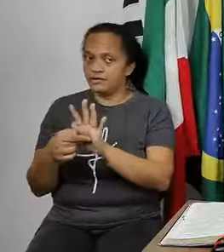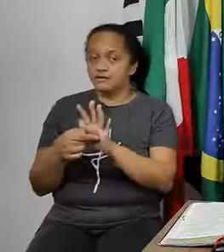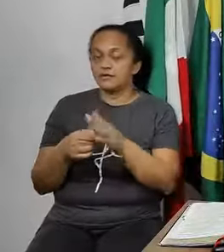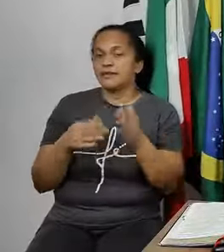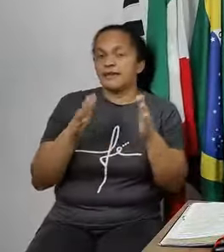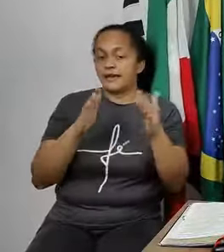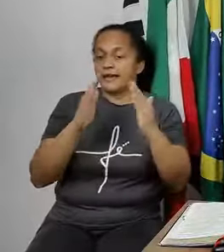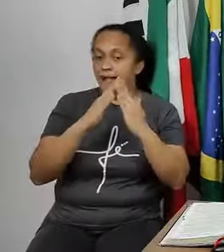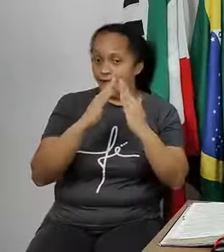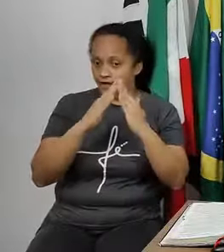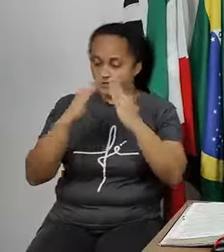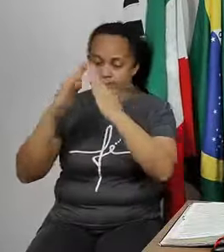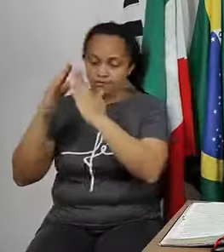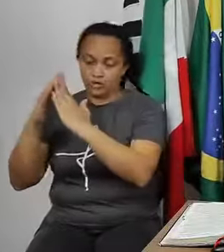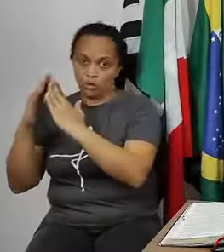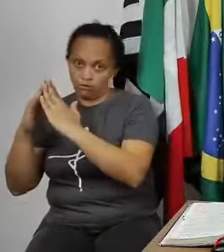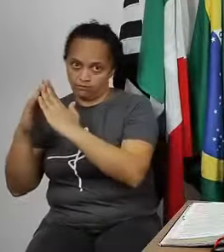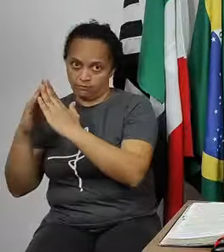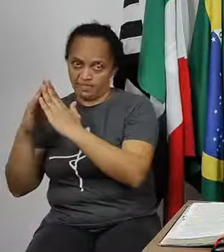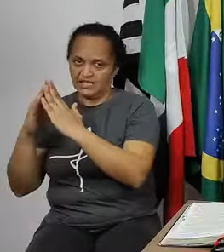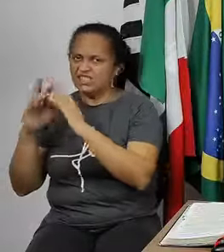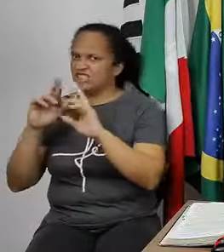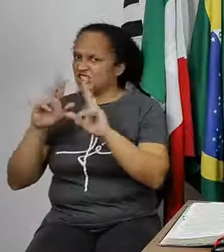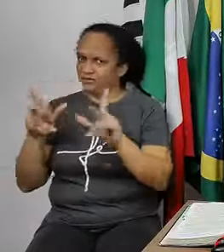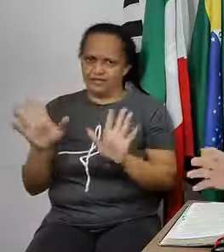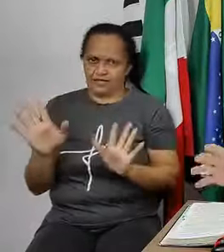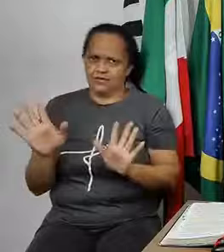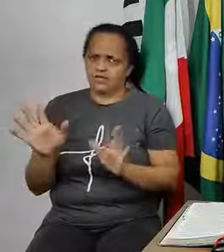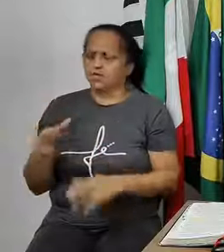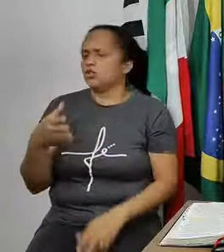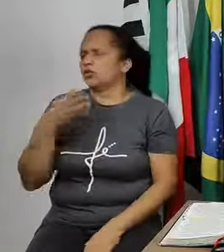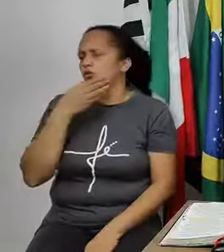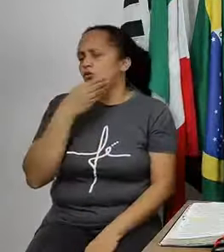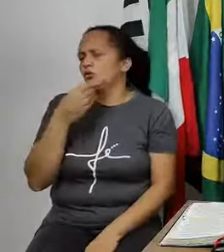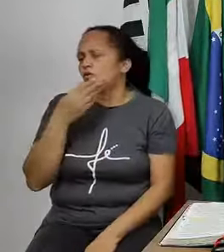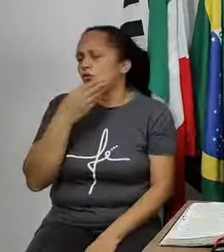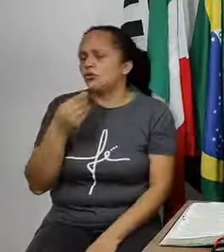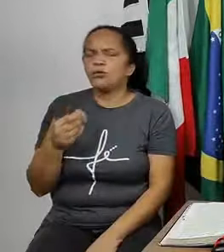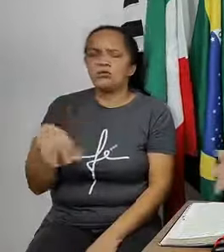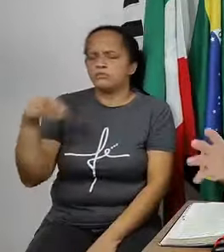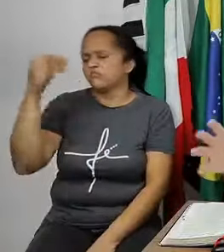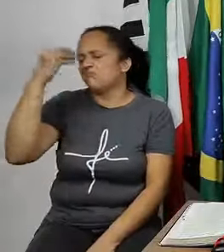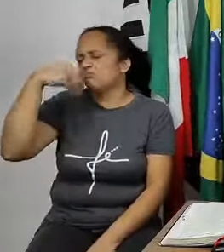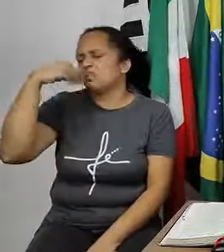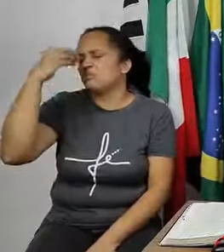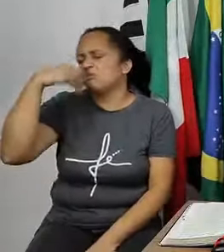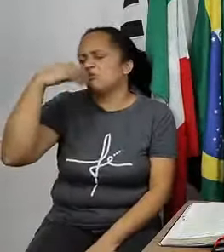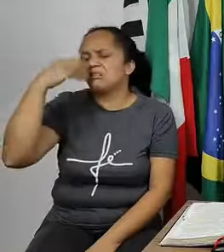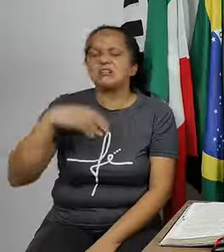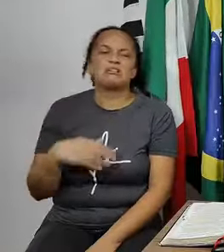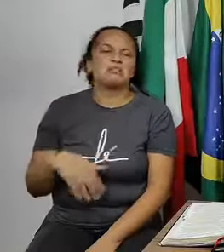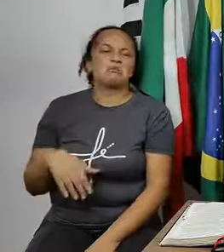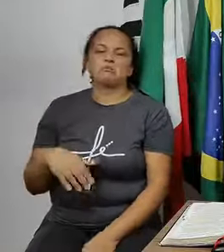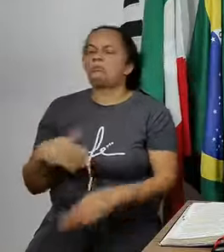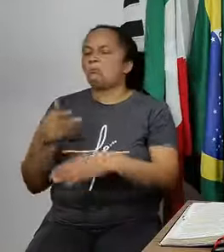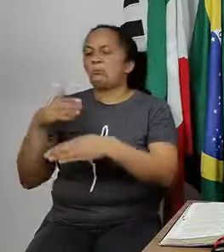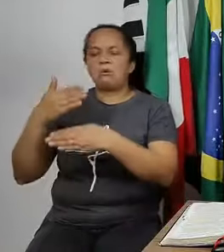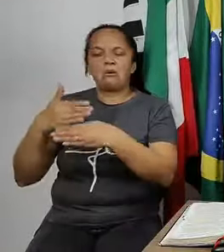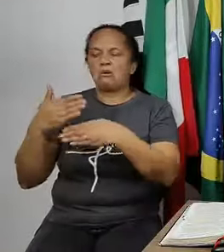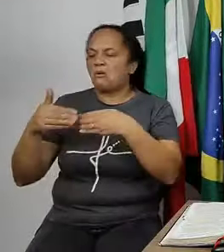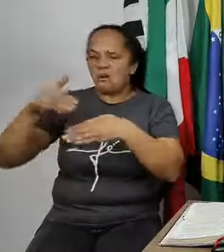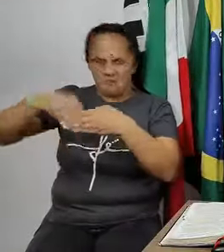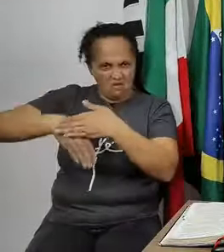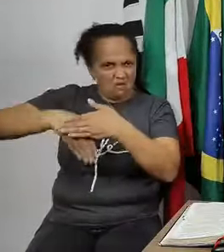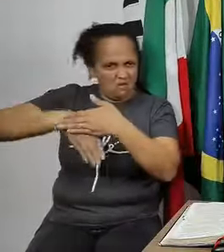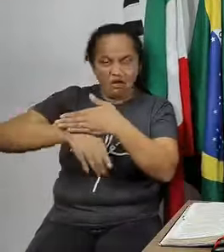que ao construir a sua casa, ele não cavou, ele não abriu alicerces e construiu